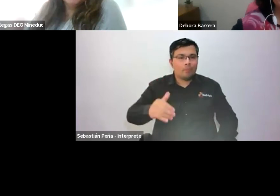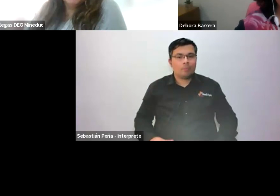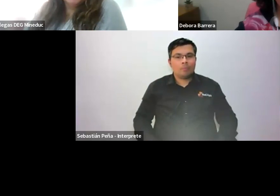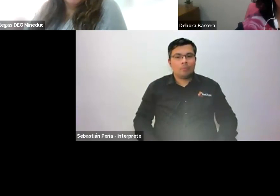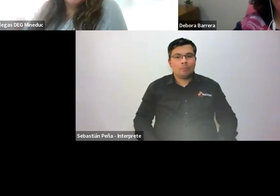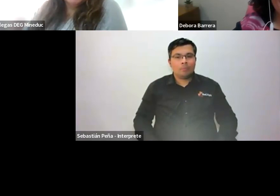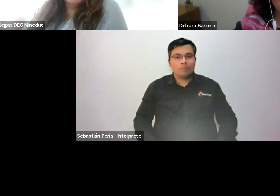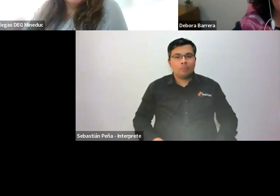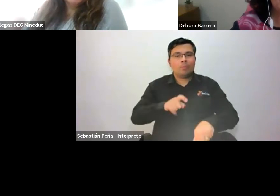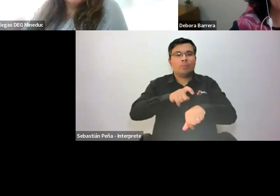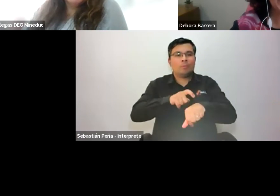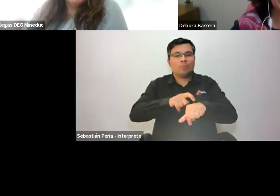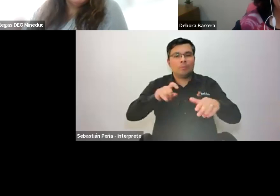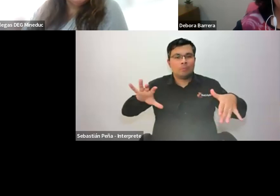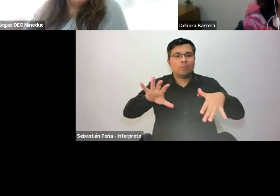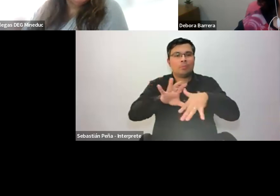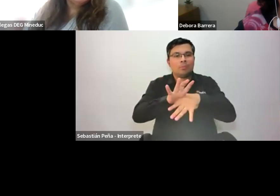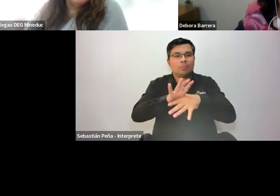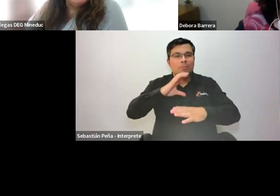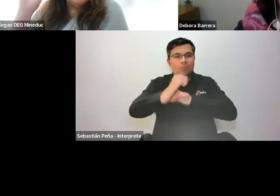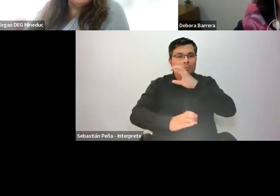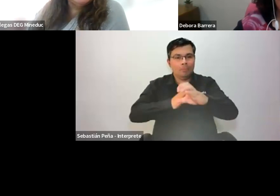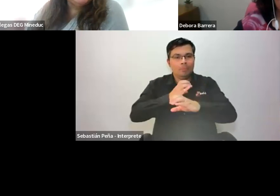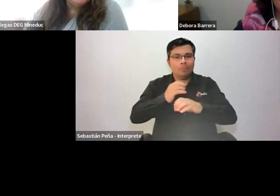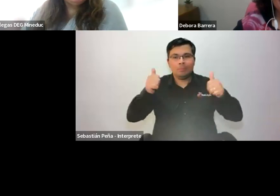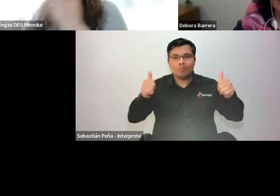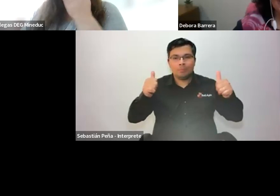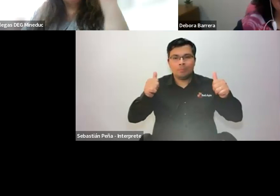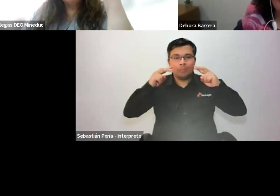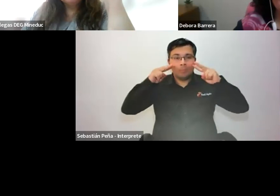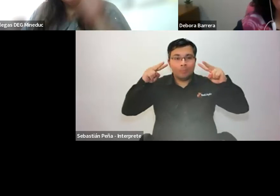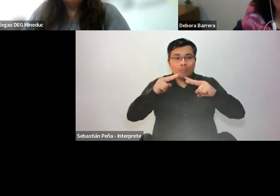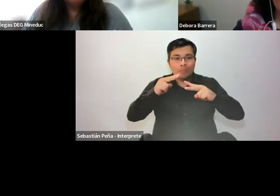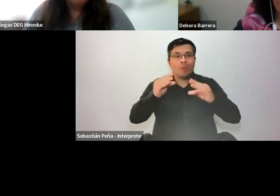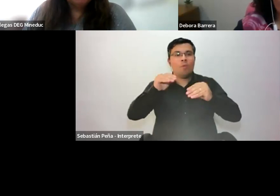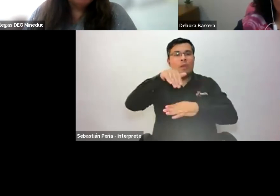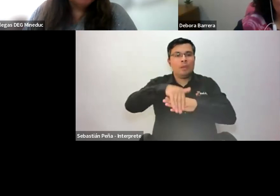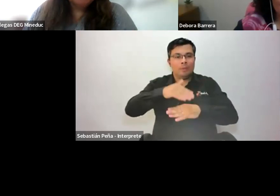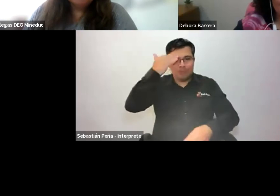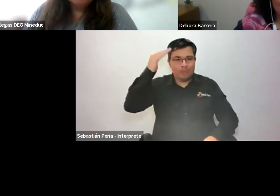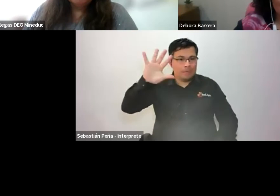ciclo. Hasta luego, buenas tardes. Chao, chao, chao. Chao, gracias.